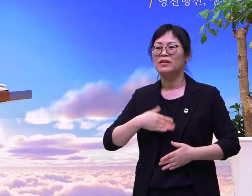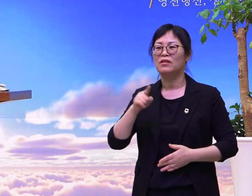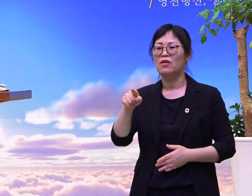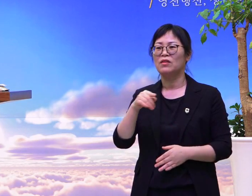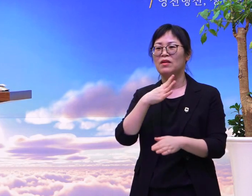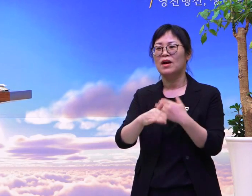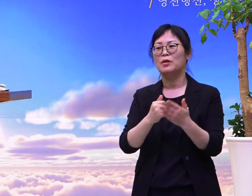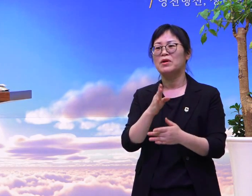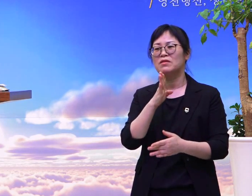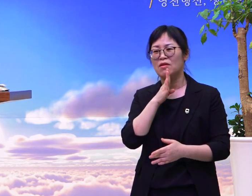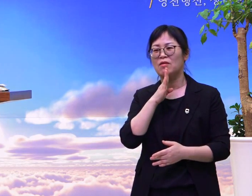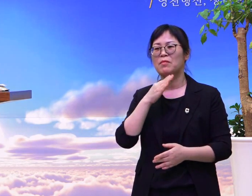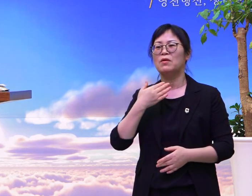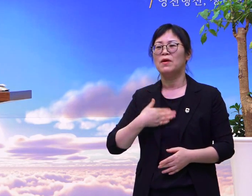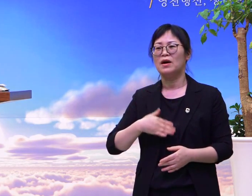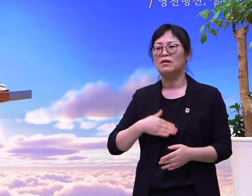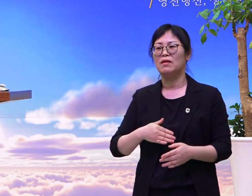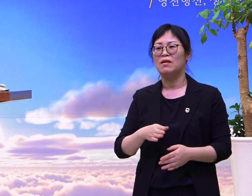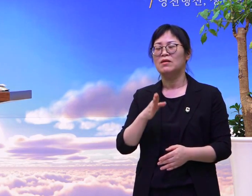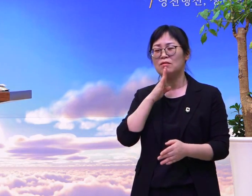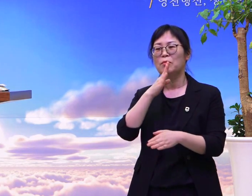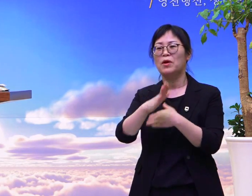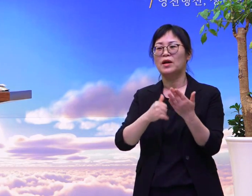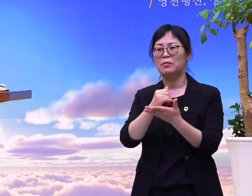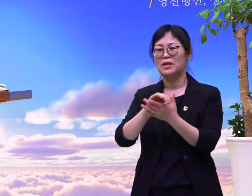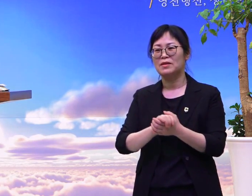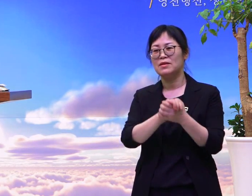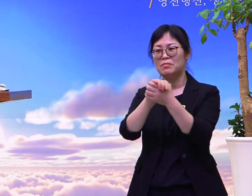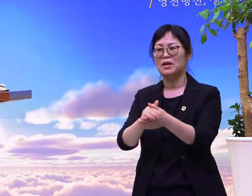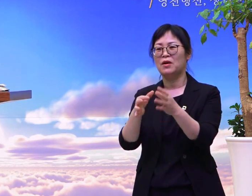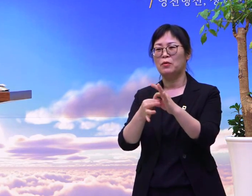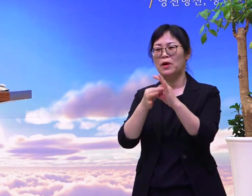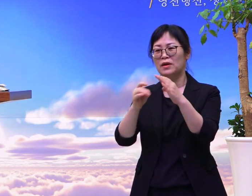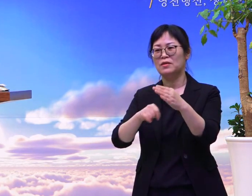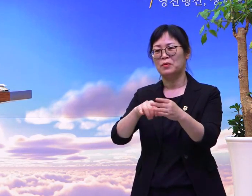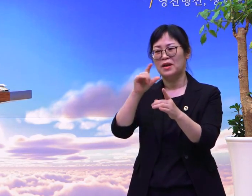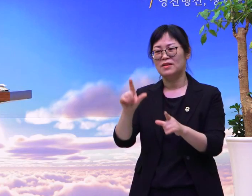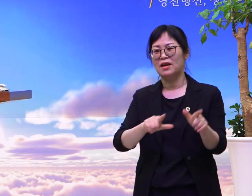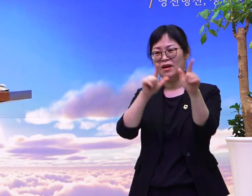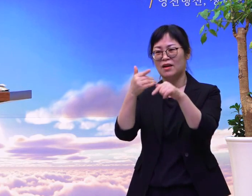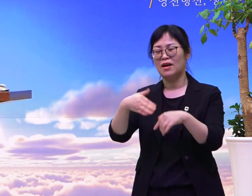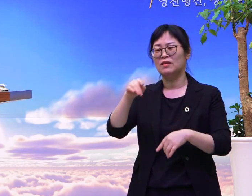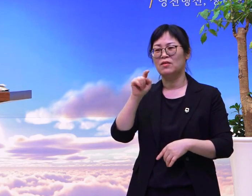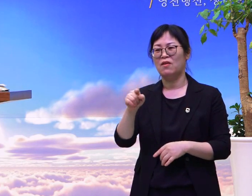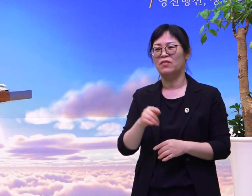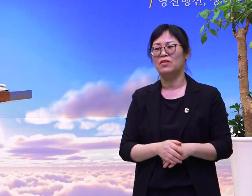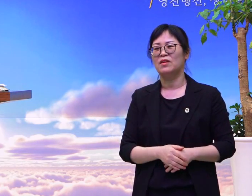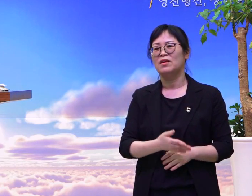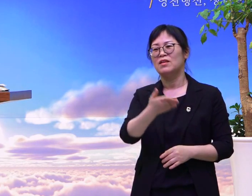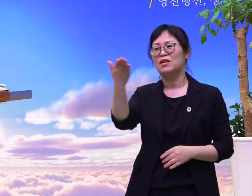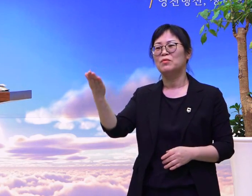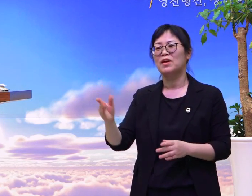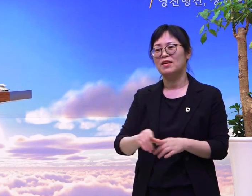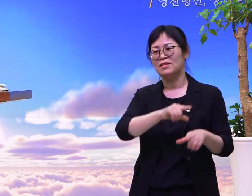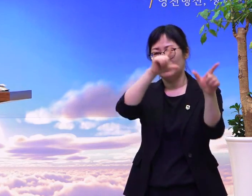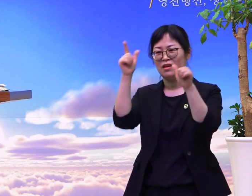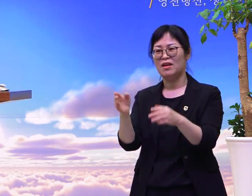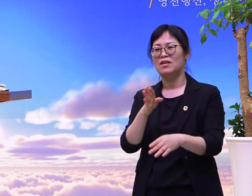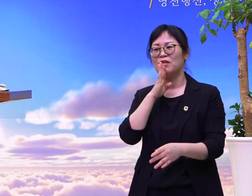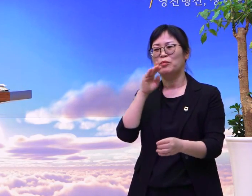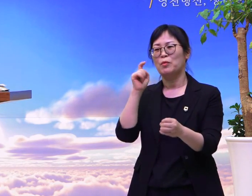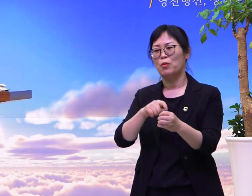것, 정말 하나님과 그 친밀한 관계 속에 살아가는 것, 그것을 여러분의 인생의